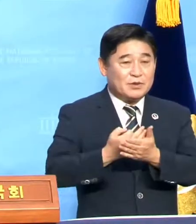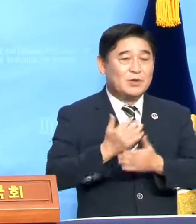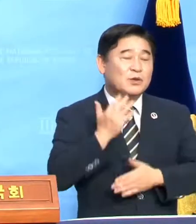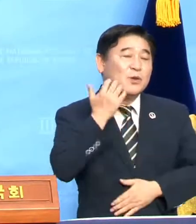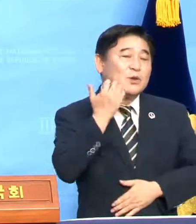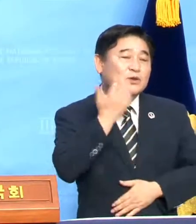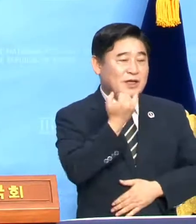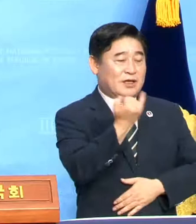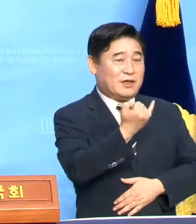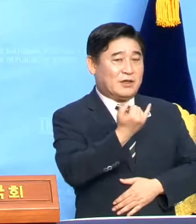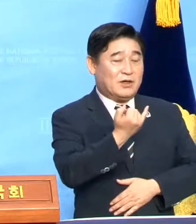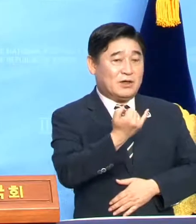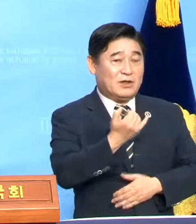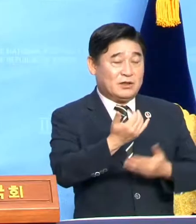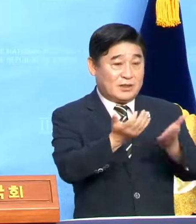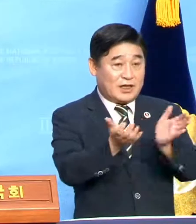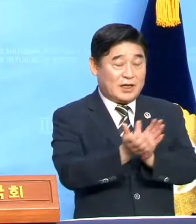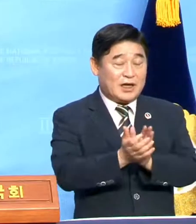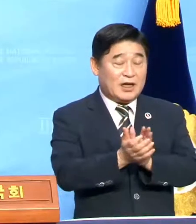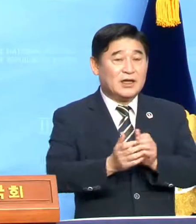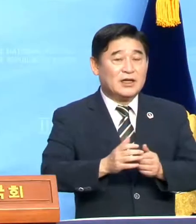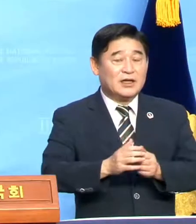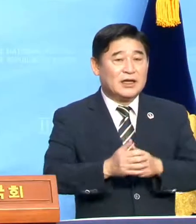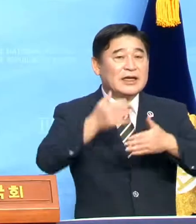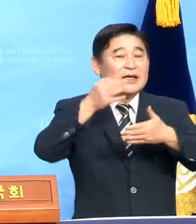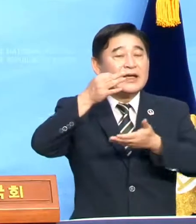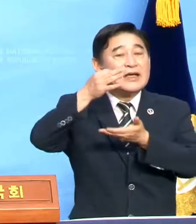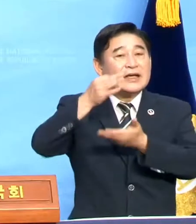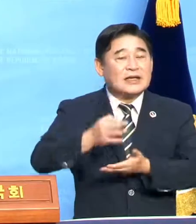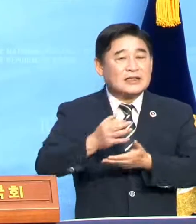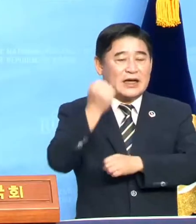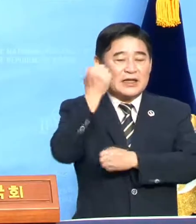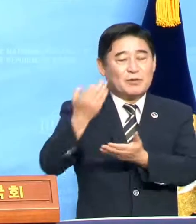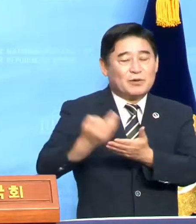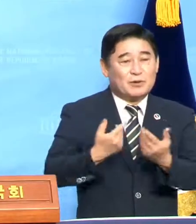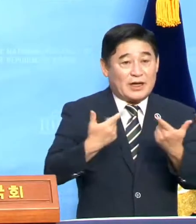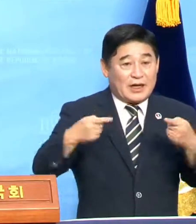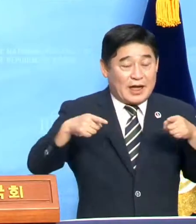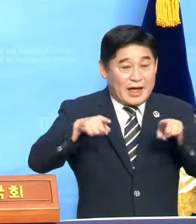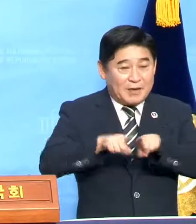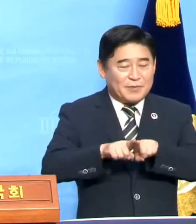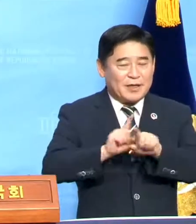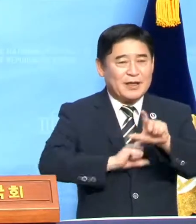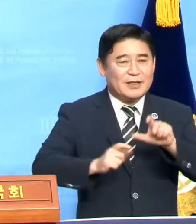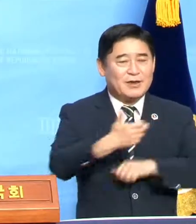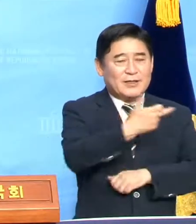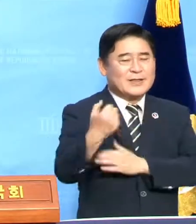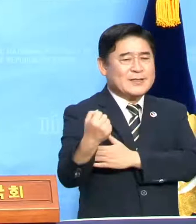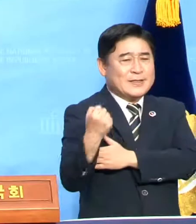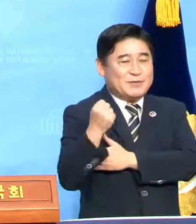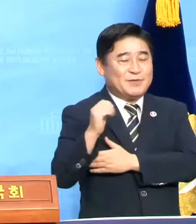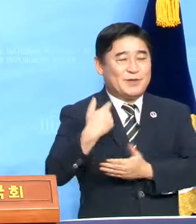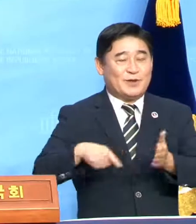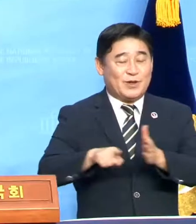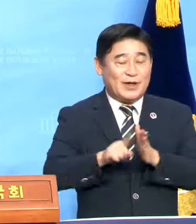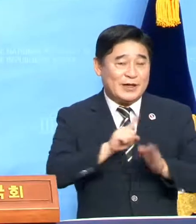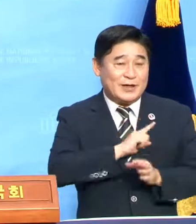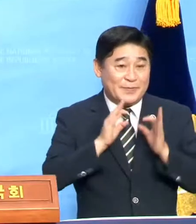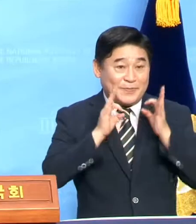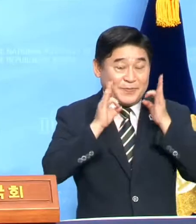여성 의제와 가치가 기본 소득과 만나서 더 큰 시너지를 낼 수 있도록 최선을 다할